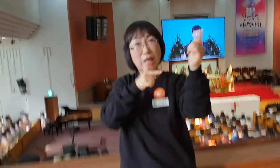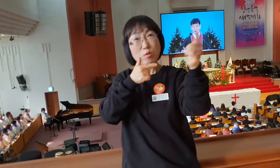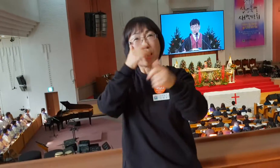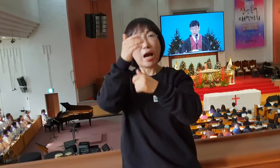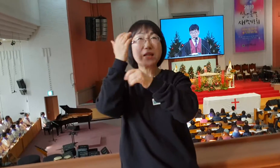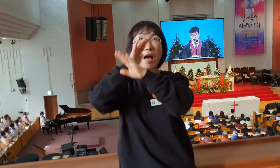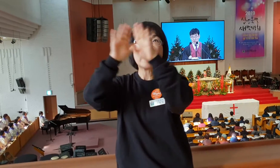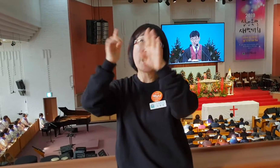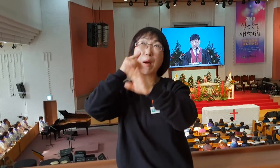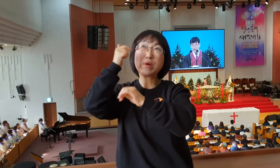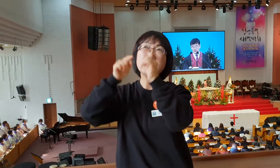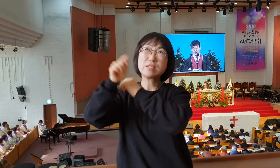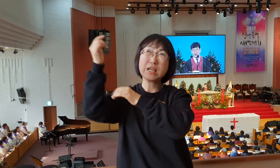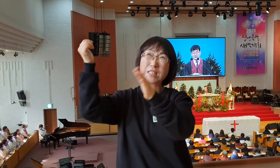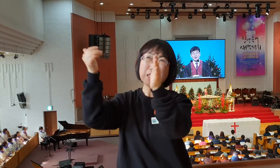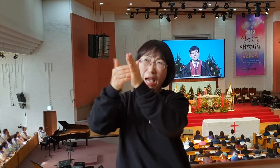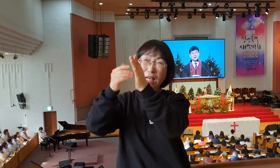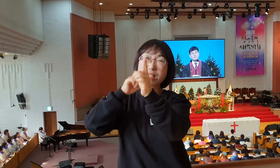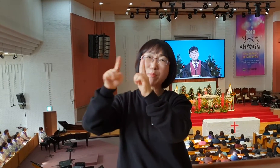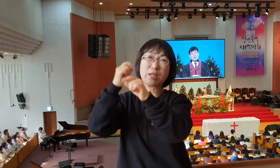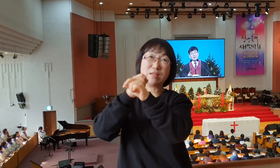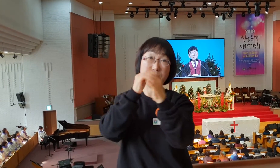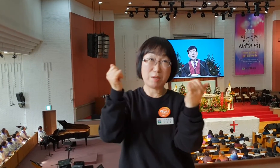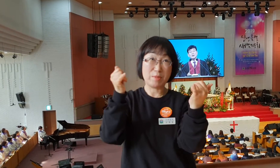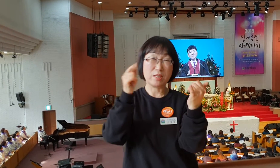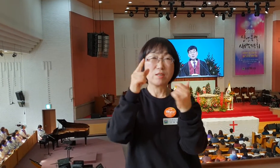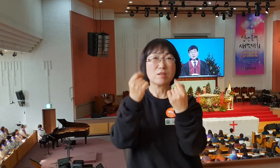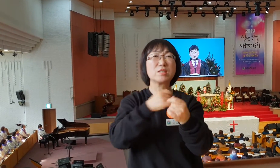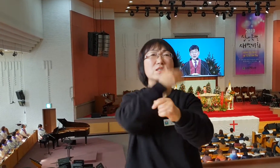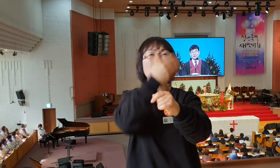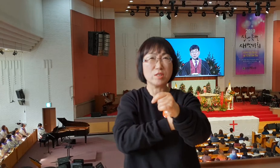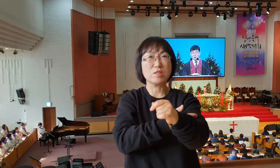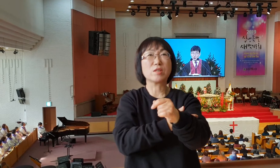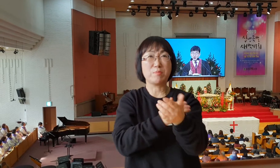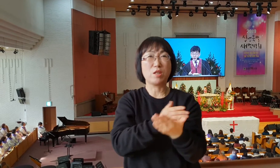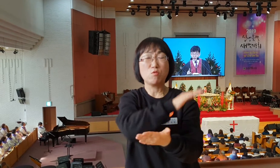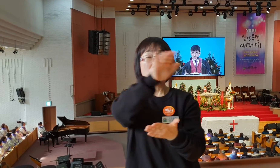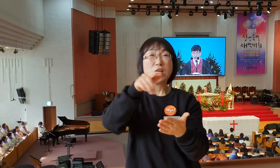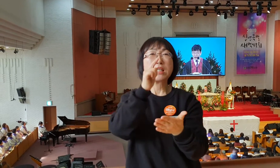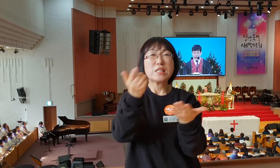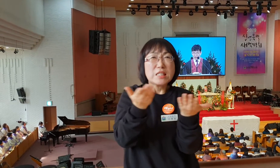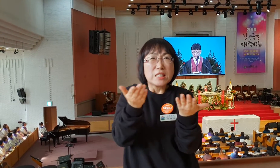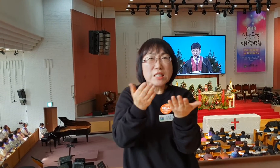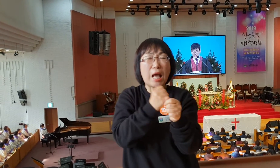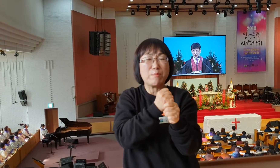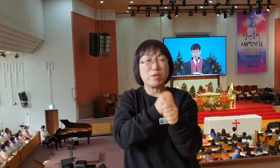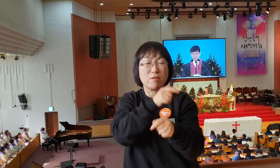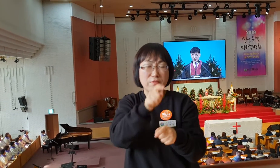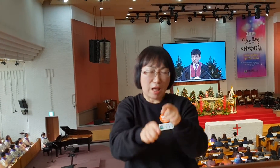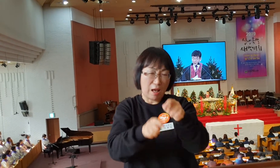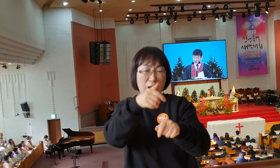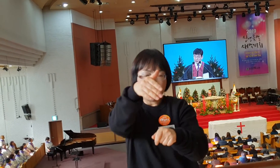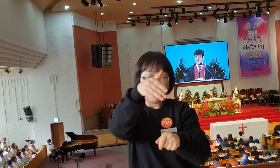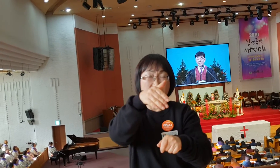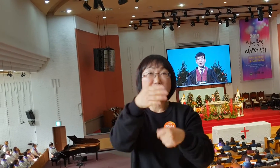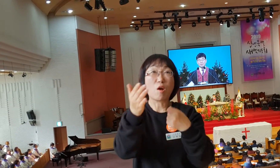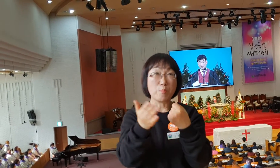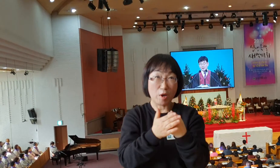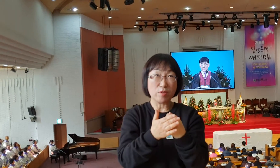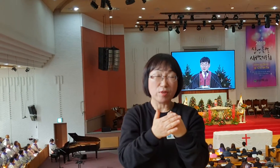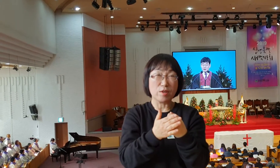하늘아버지의 뜻을 끝까지 말하는 사람들 그게 능력입니다 우리는 그 일을 하며 나아가죠 그러면 어떻게